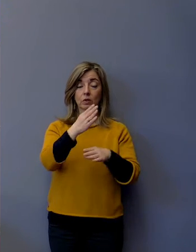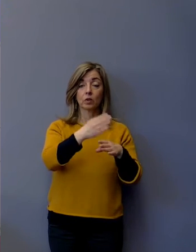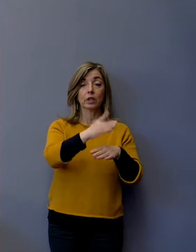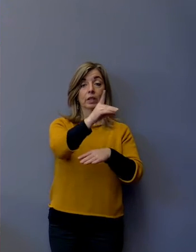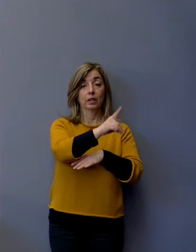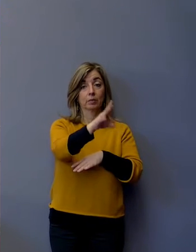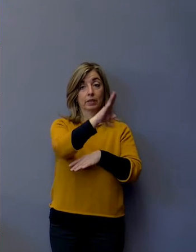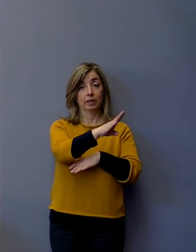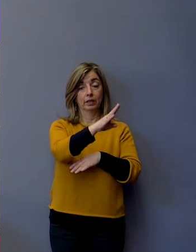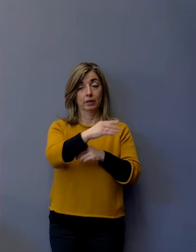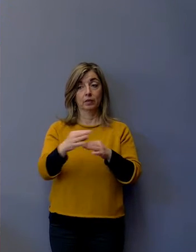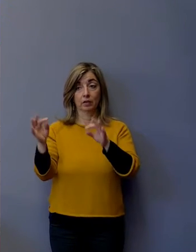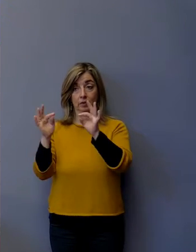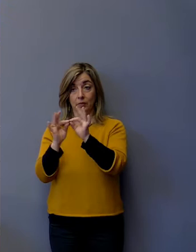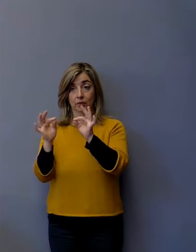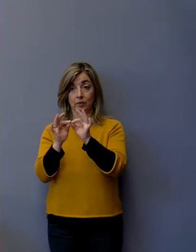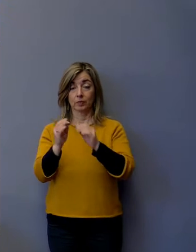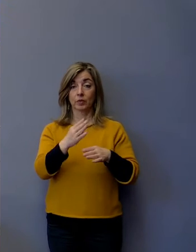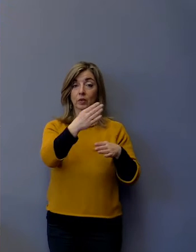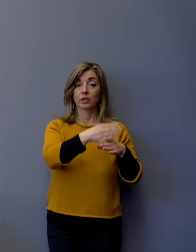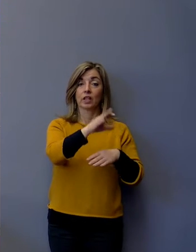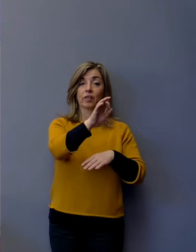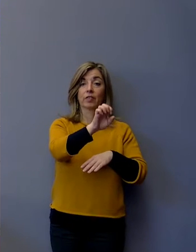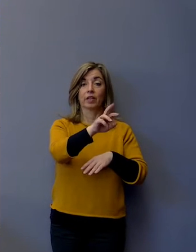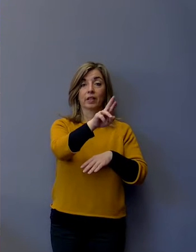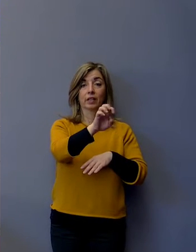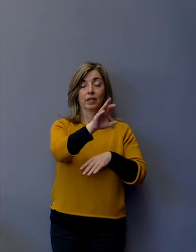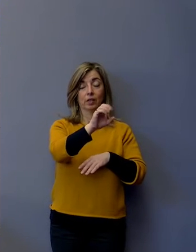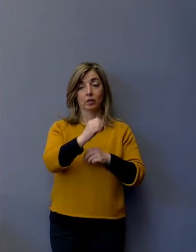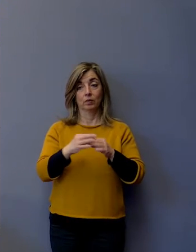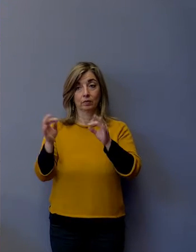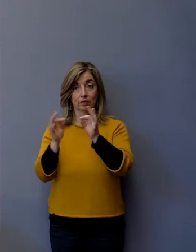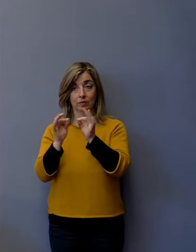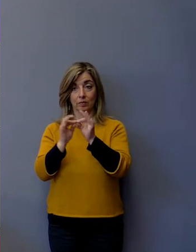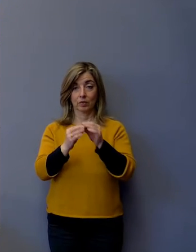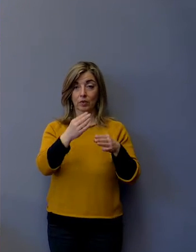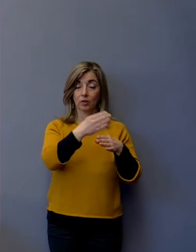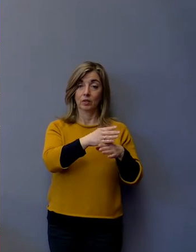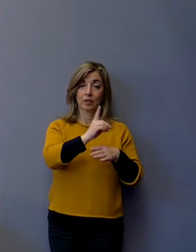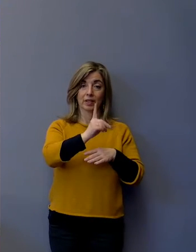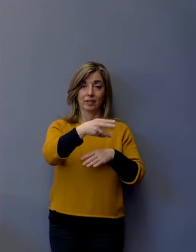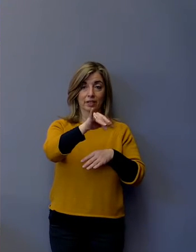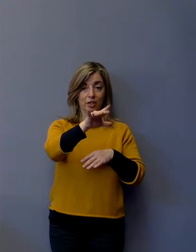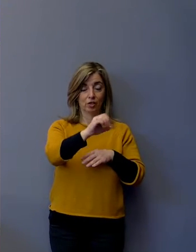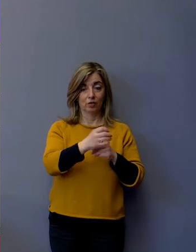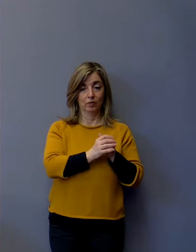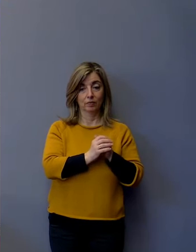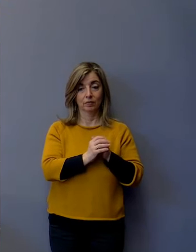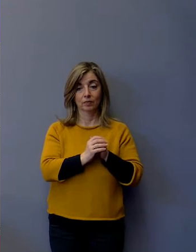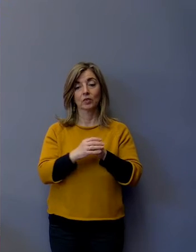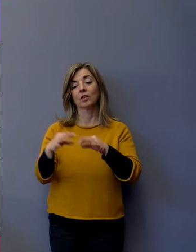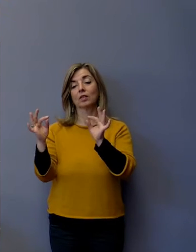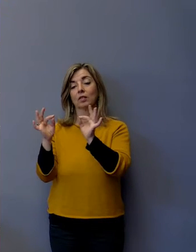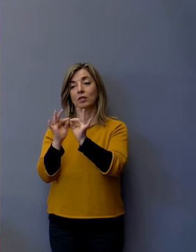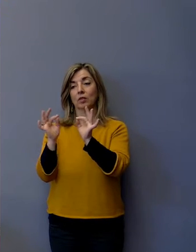benedictis ma non temo né consigliere ferrero lodevole consigliere grillo avarello